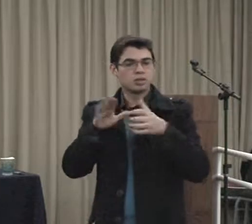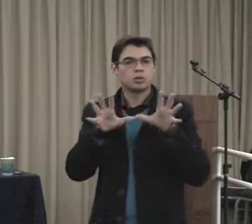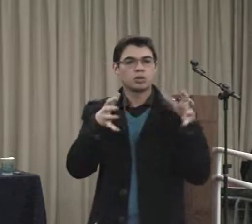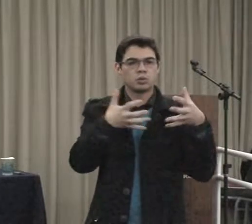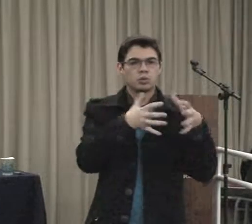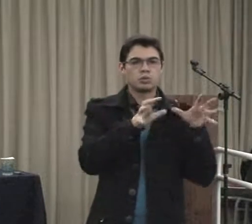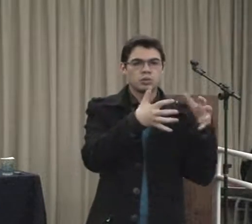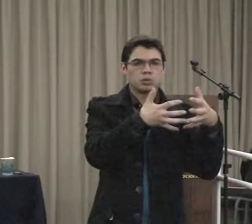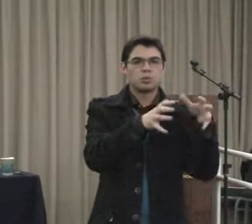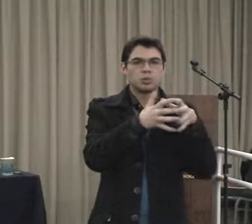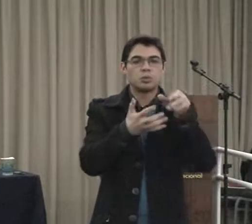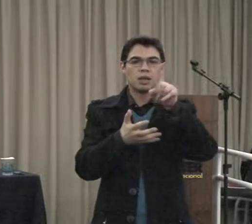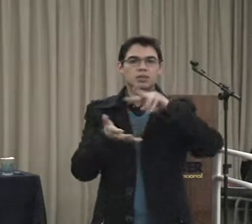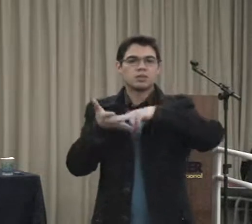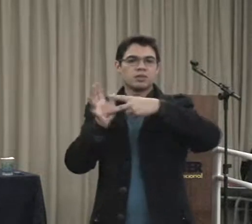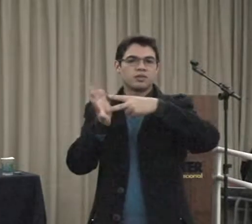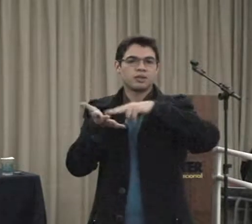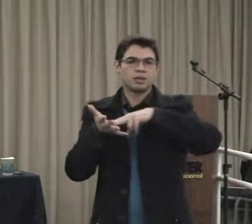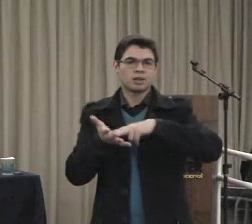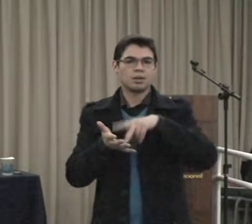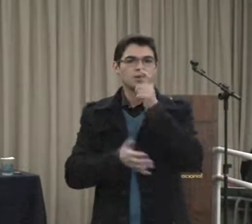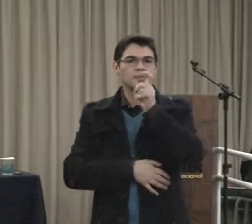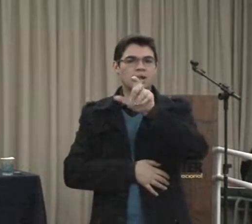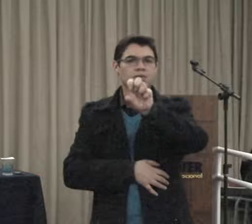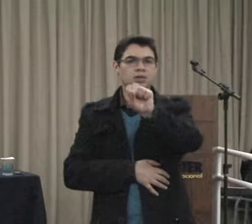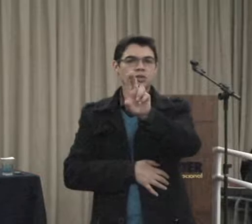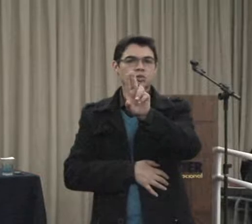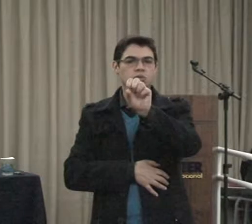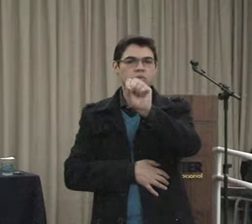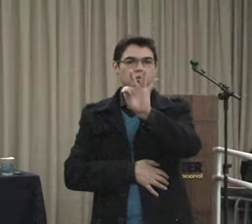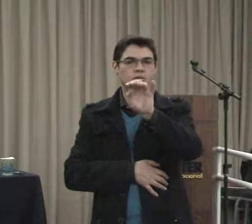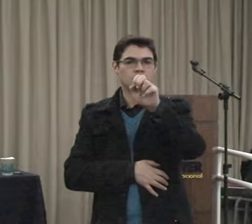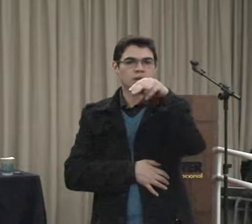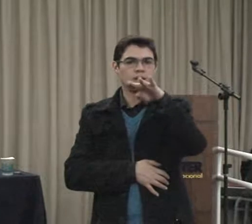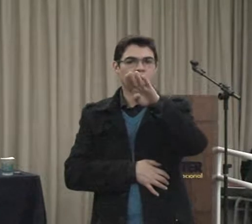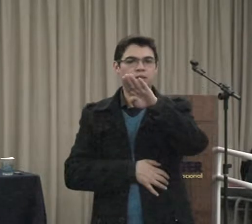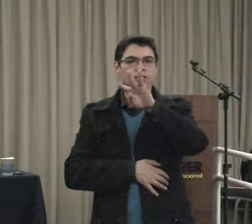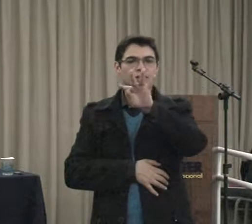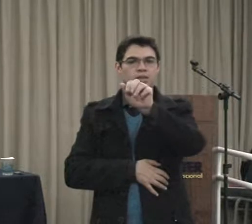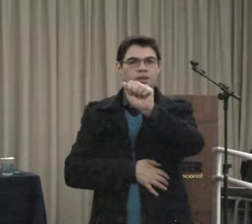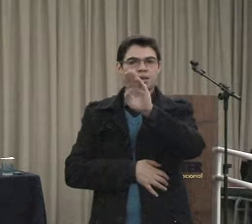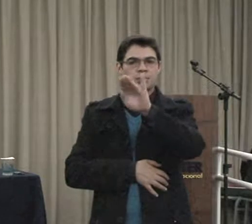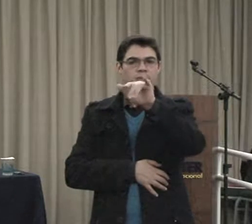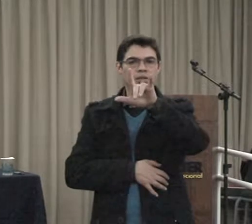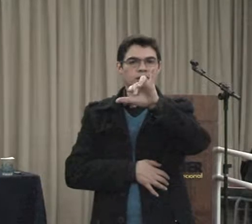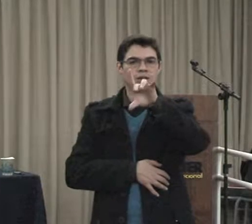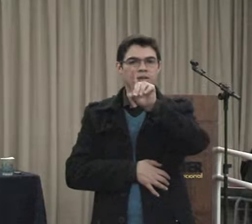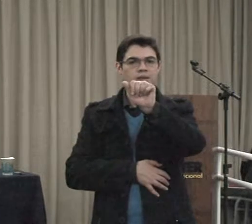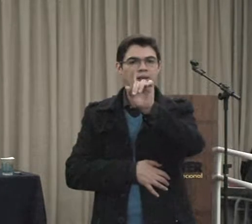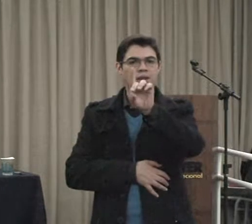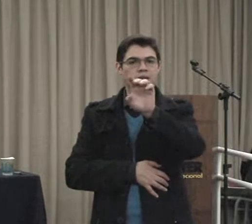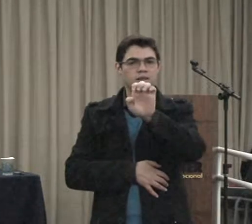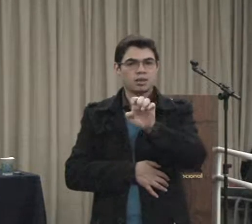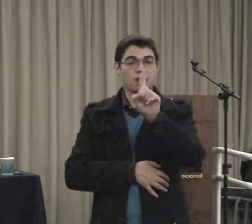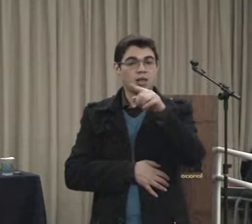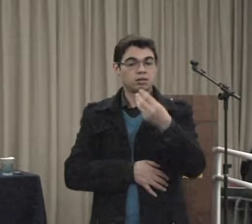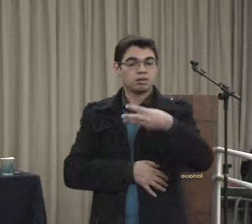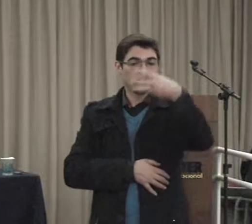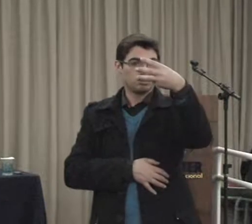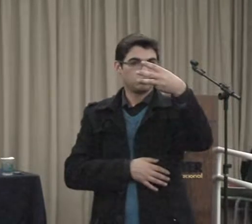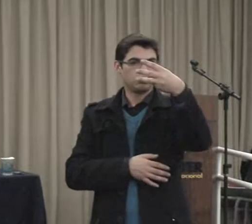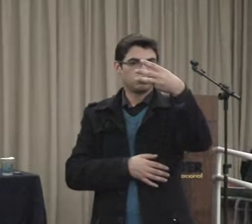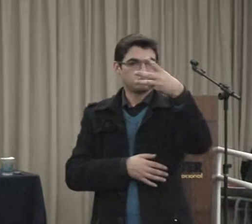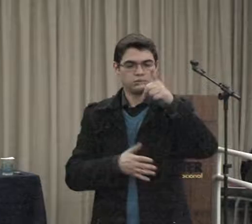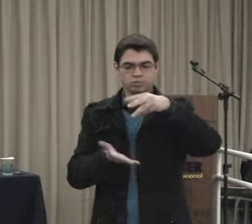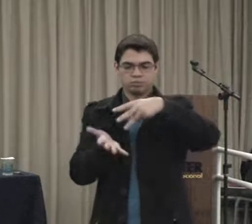sustentabilidade foi trazido lá pela Comissão de Brundtland, que era direcionada, naquela